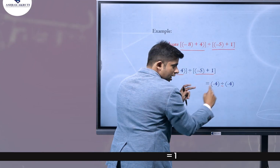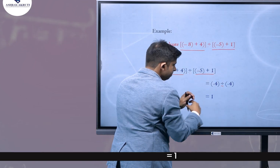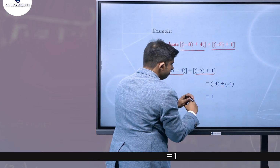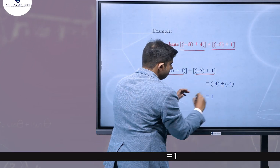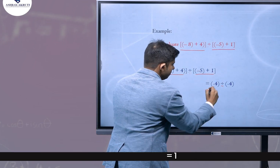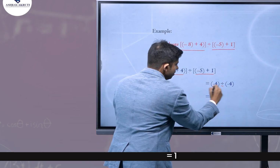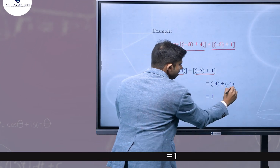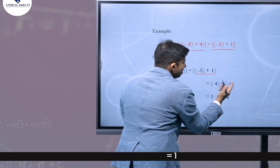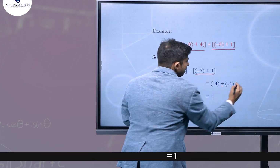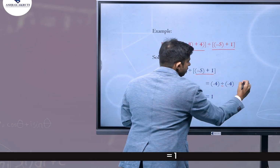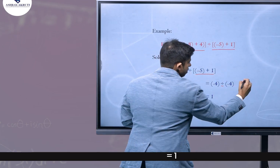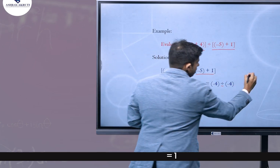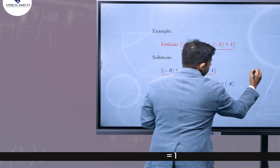इक्वल्स टू 1.